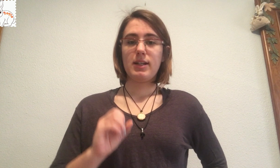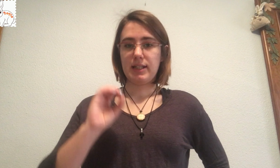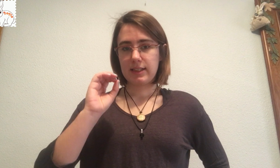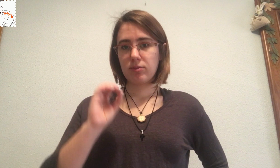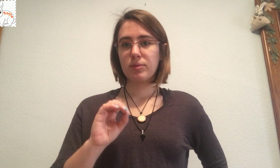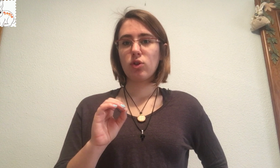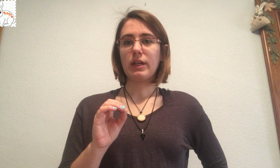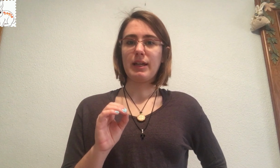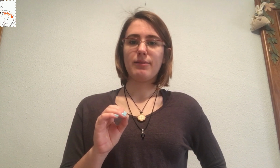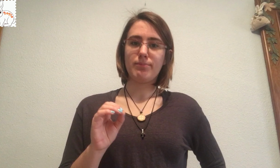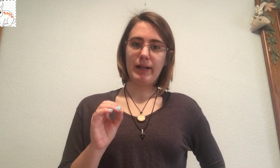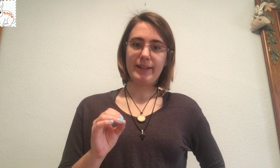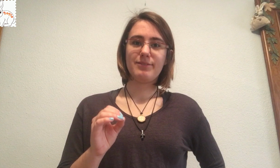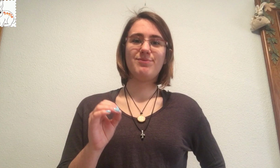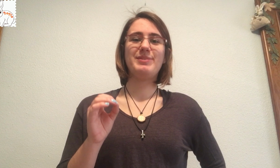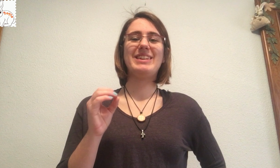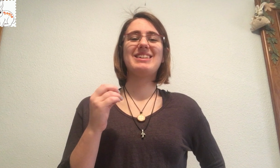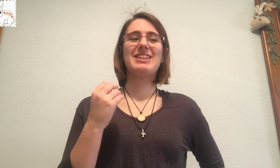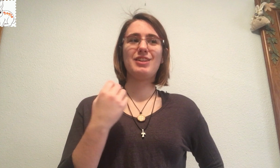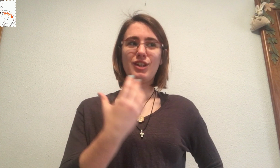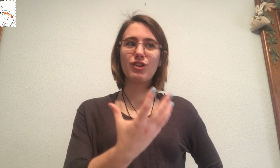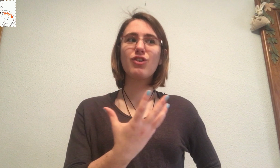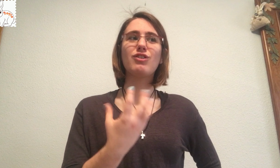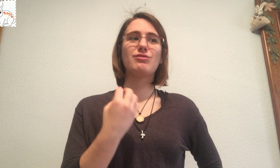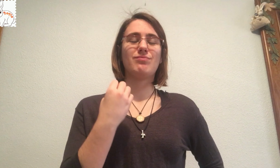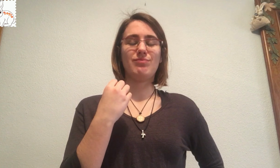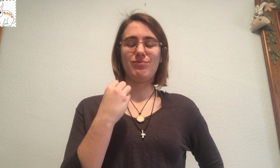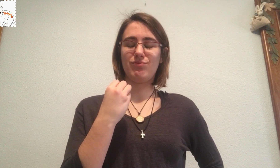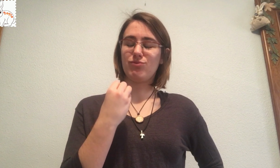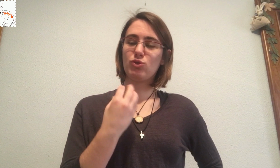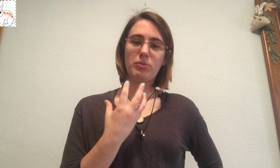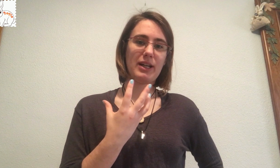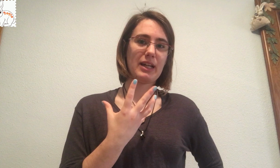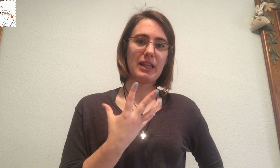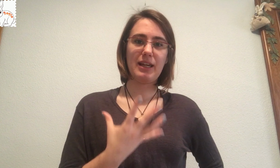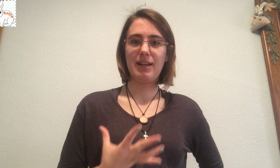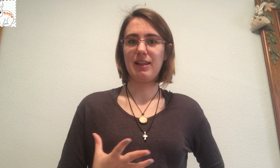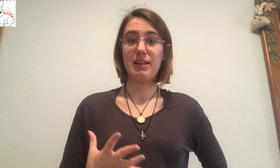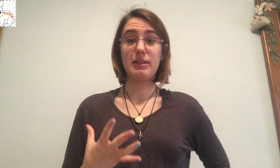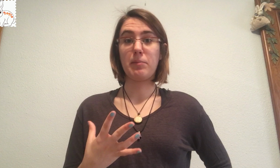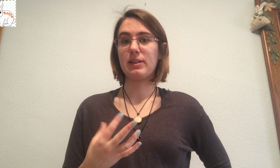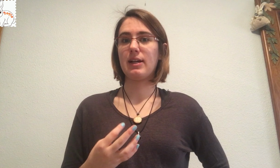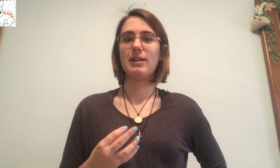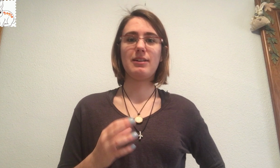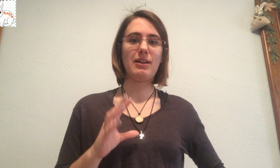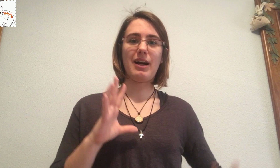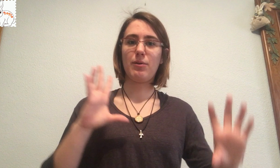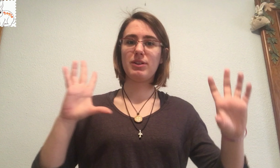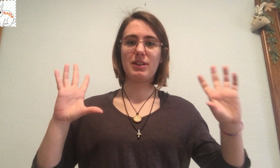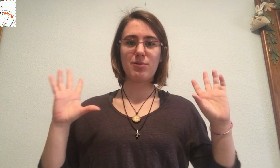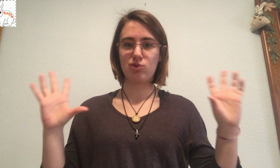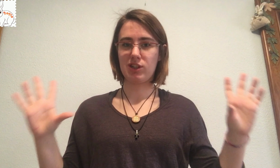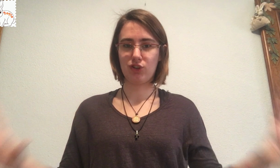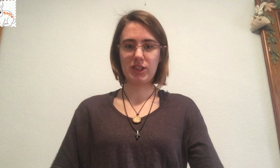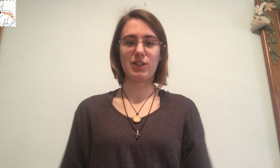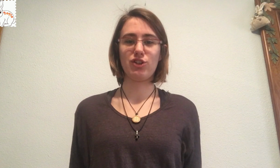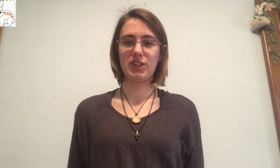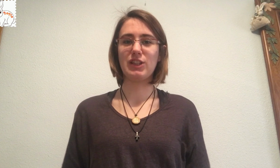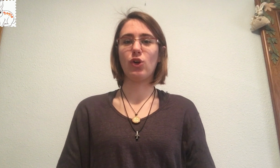En ese momento Dije Vale Ya he entendido Tu manera De interpretar Acabo de entender Muchas cosas Lo siento